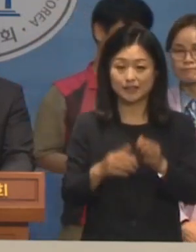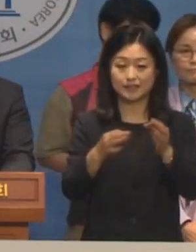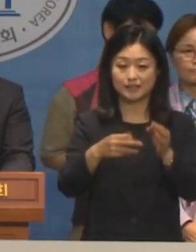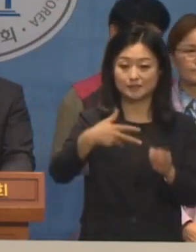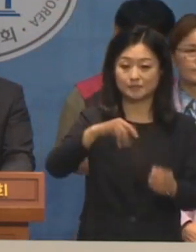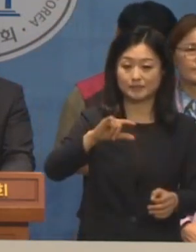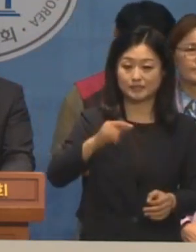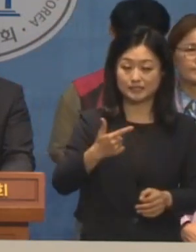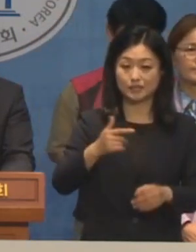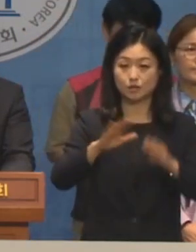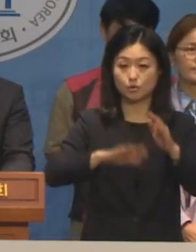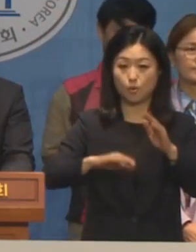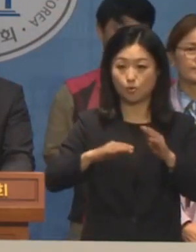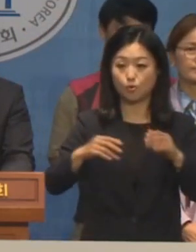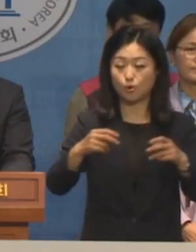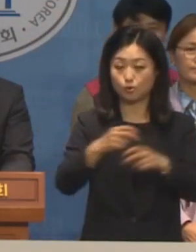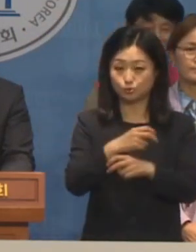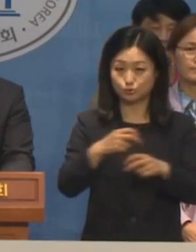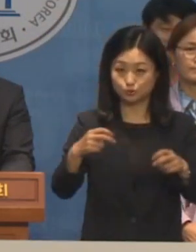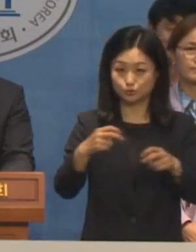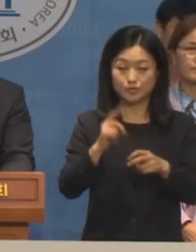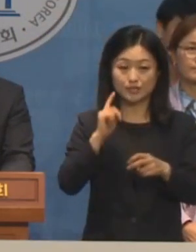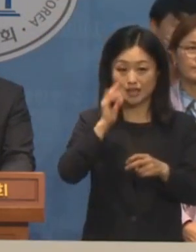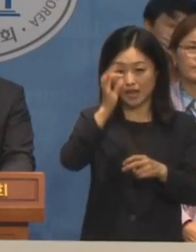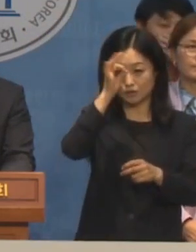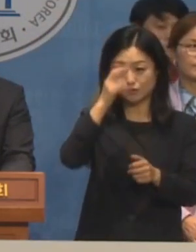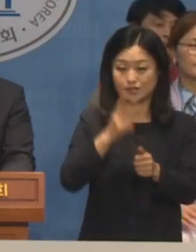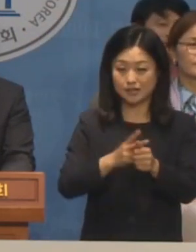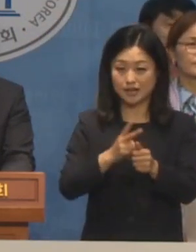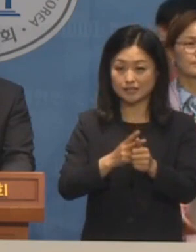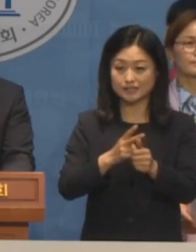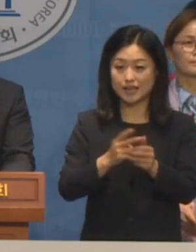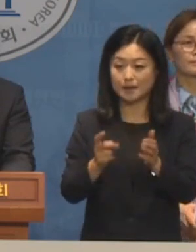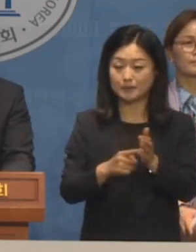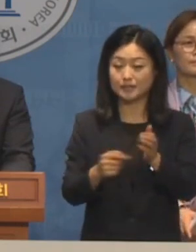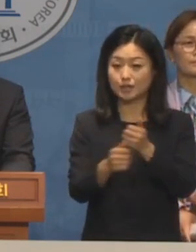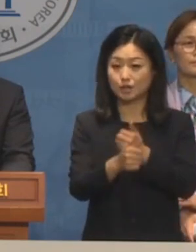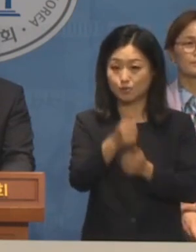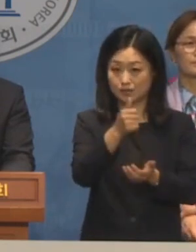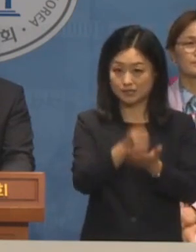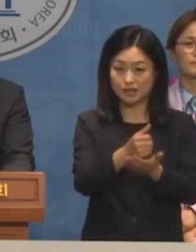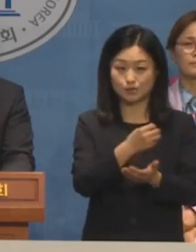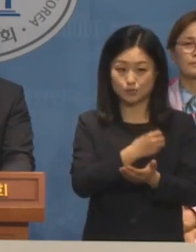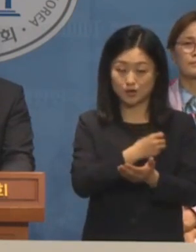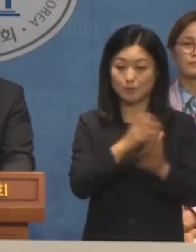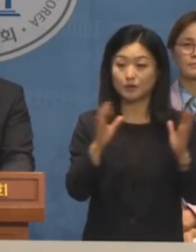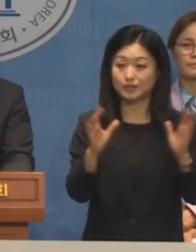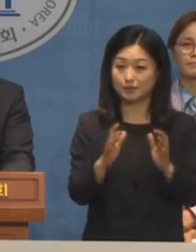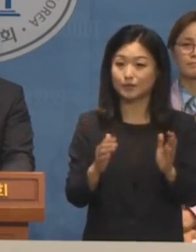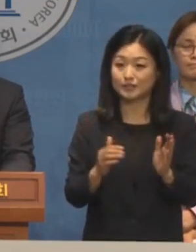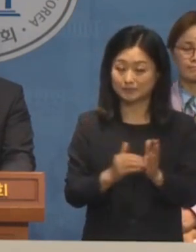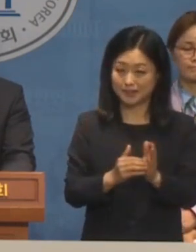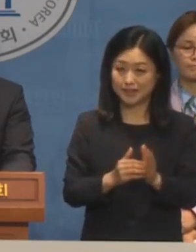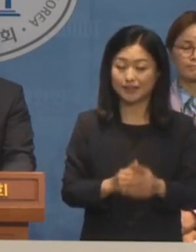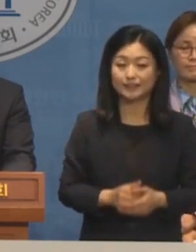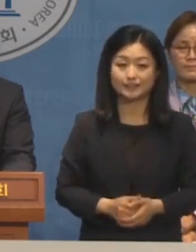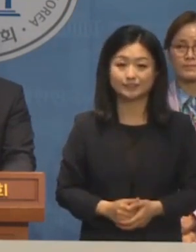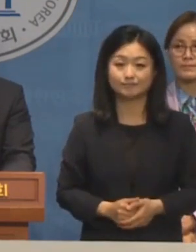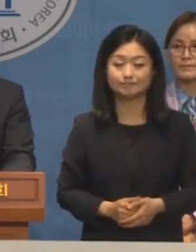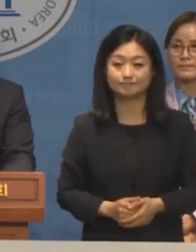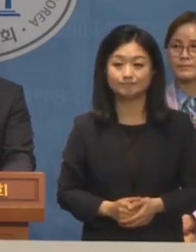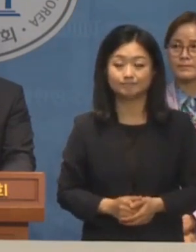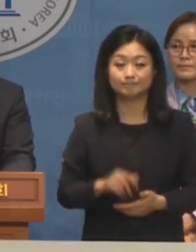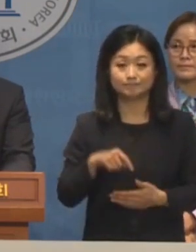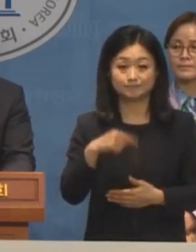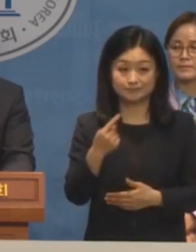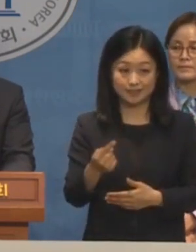김진 공공운수노조 예술강사지부 비대위 부위원장님과 조합원 여러분 오셨습니다. 예,